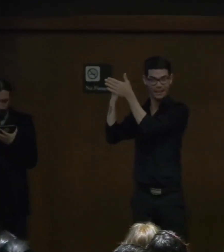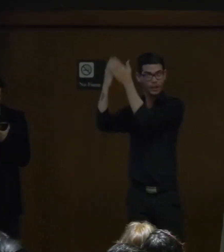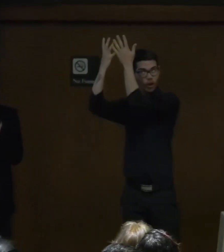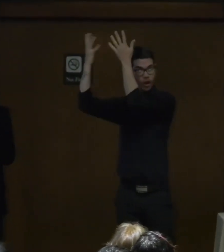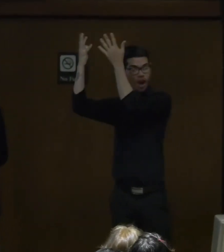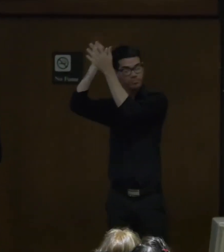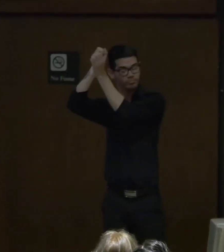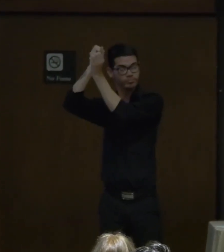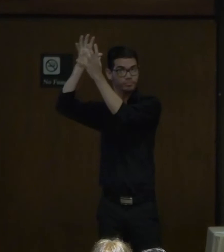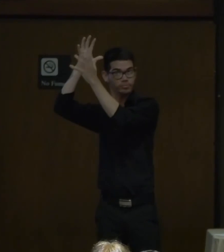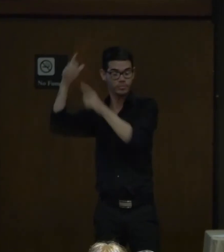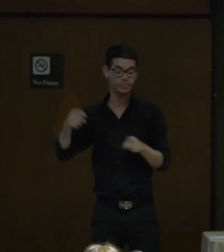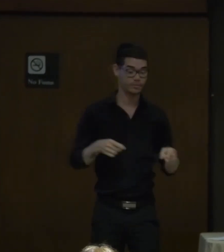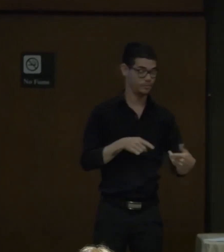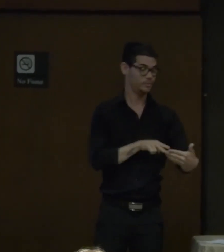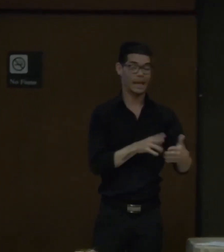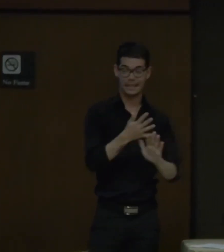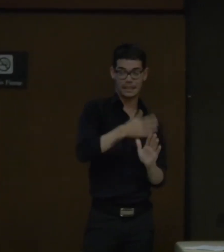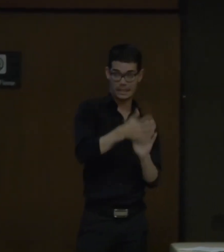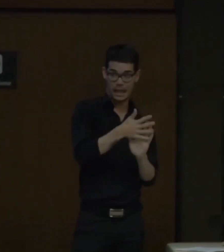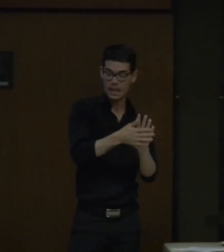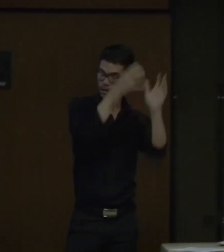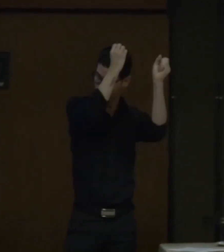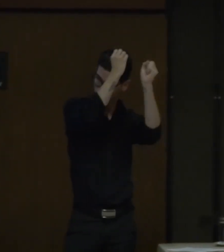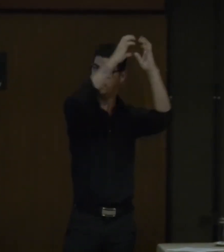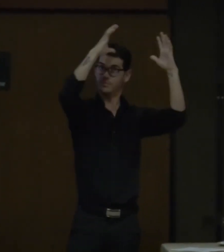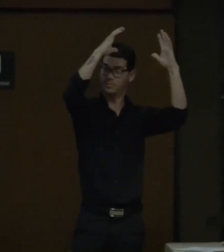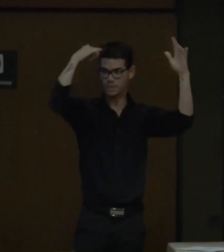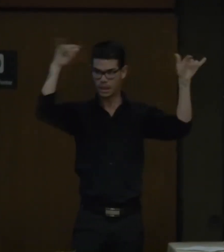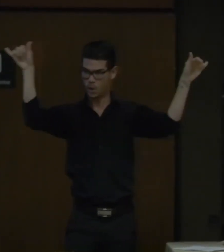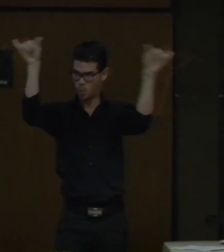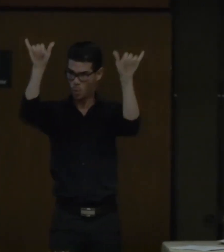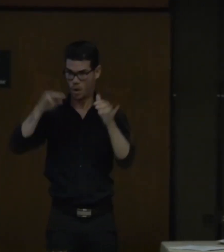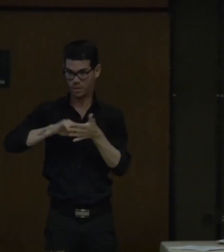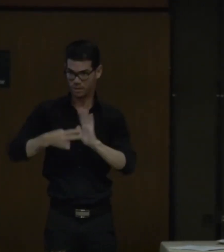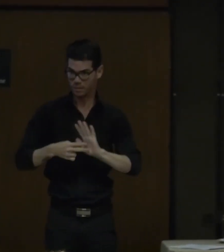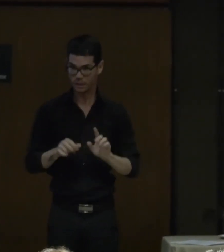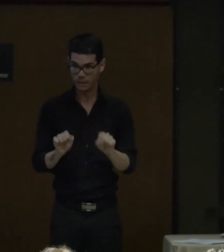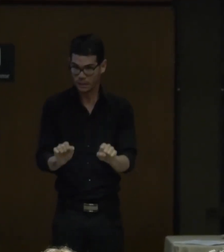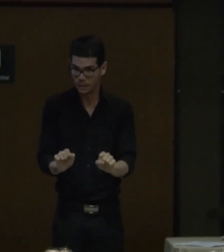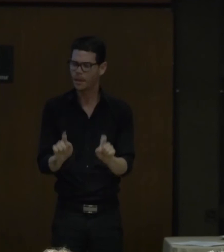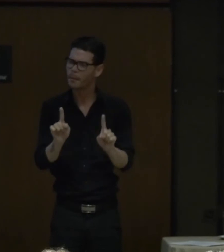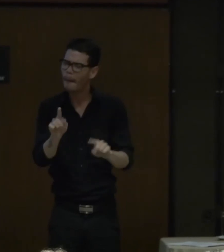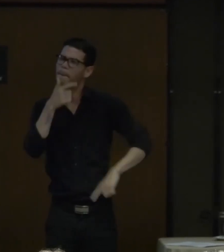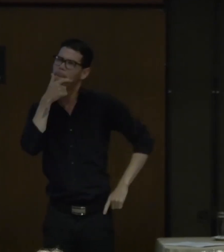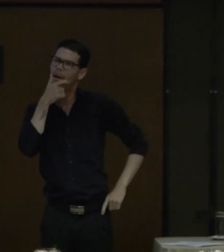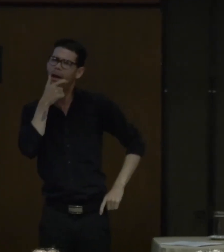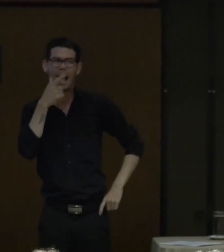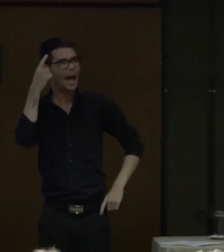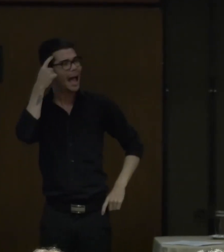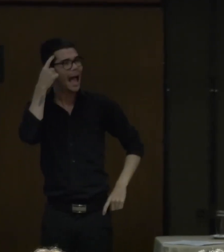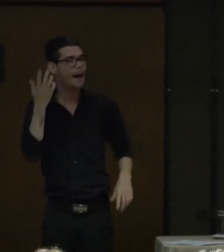las lenguas que están en diferentes modalidades no comparten mucho, pues uno tampoco puede asumir que